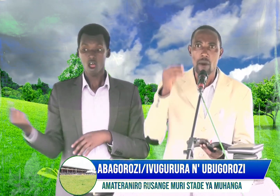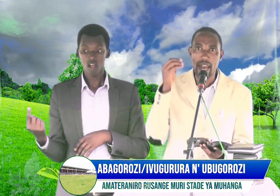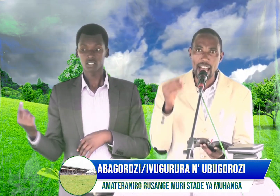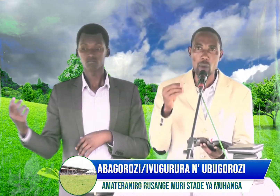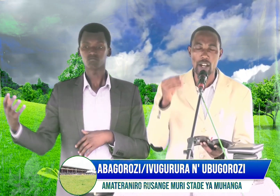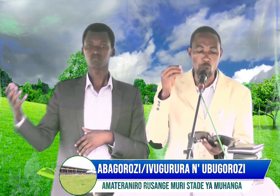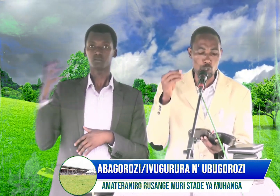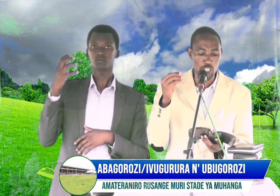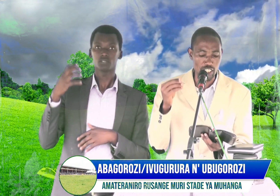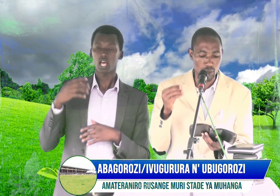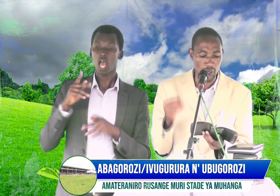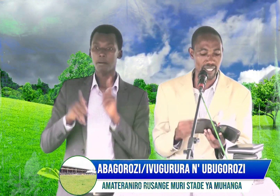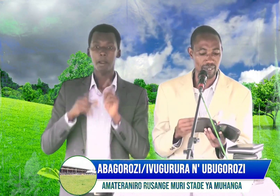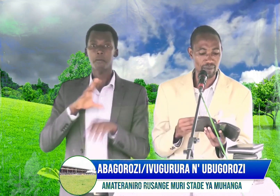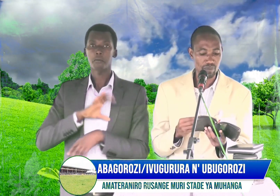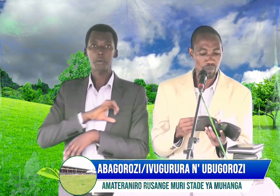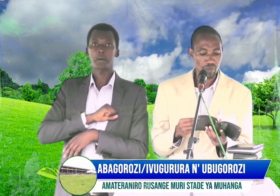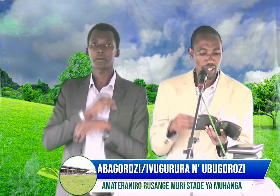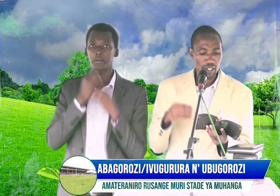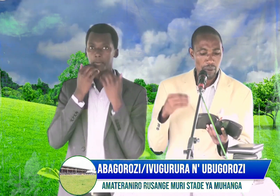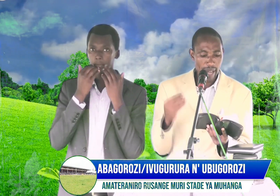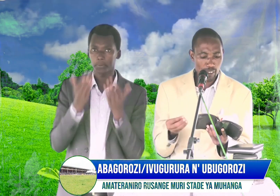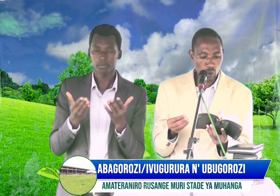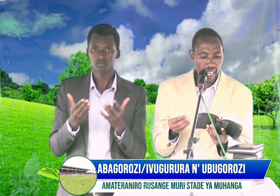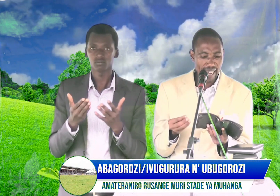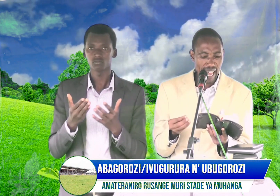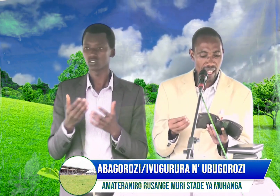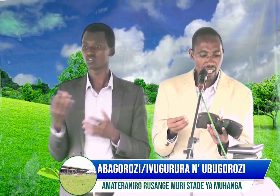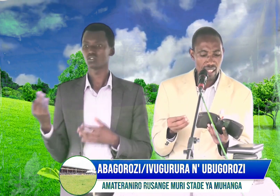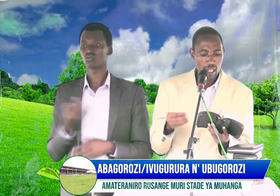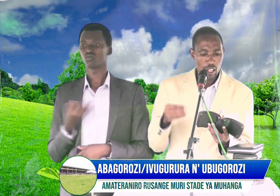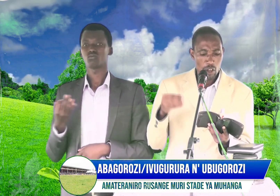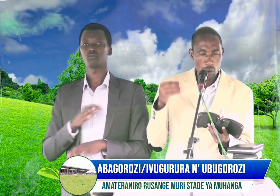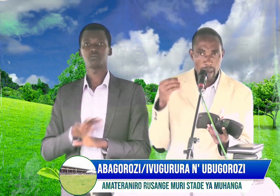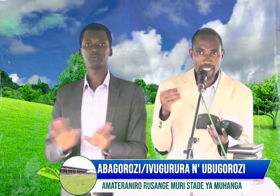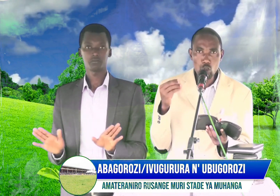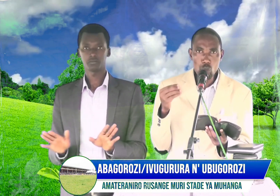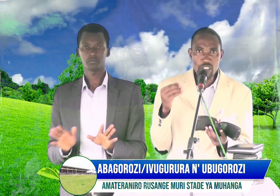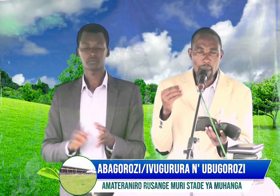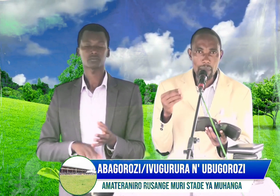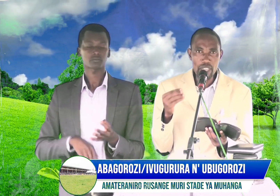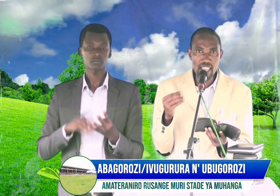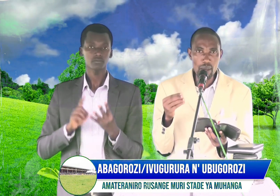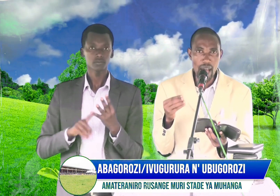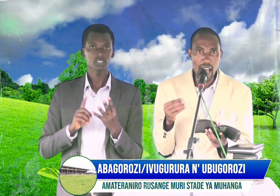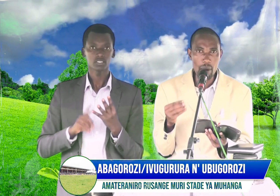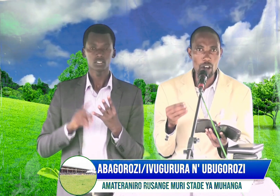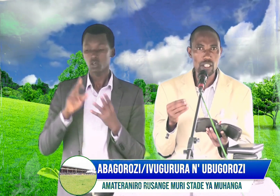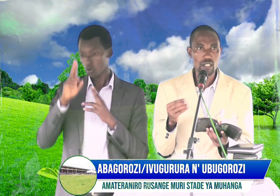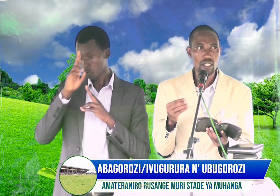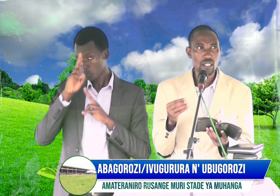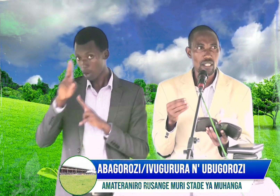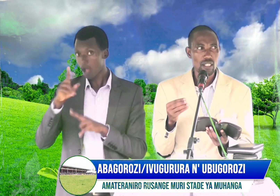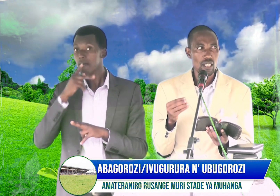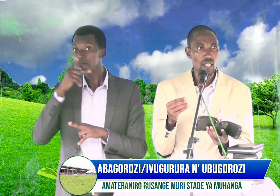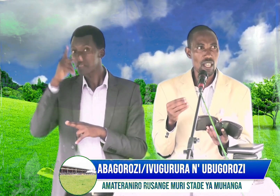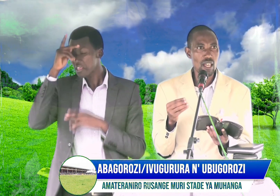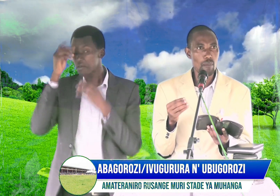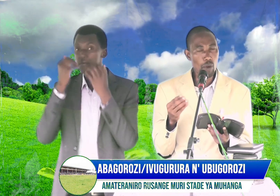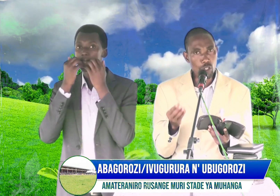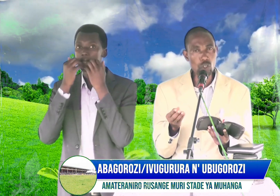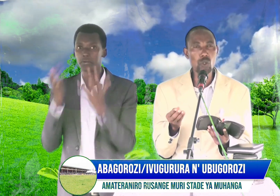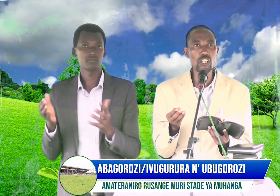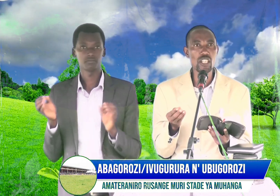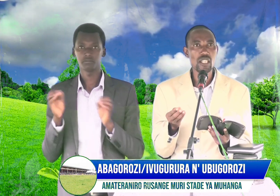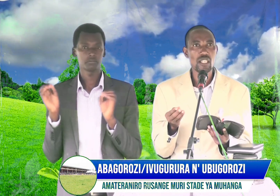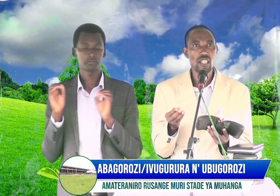bazaba barangwa no gushira isoni. Batukana, batumvira ababyeyi babo.